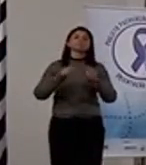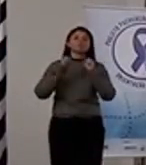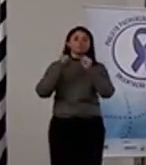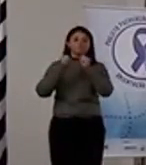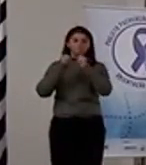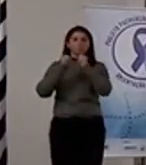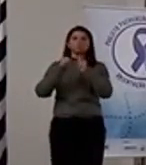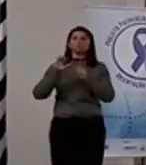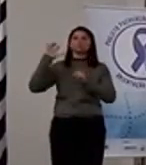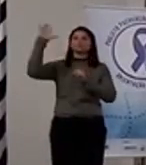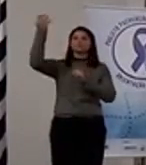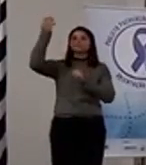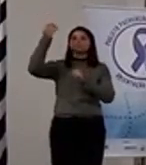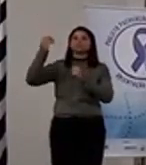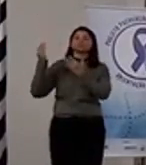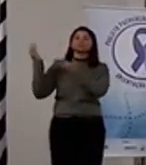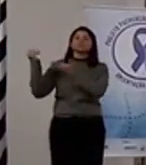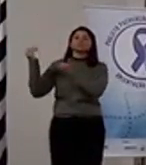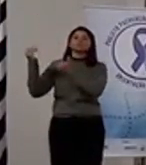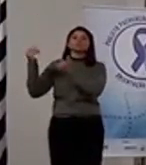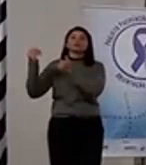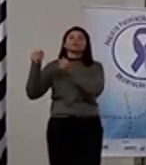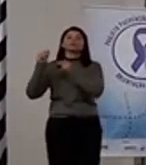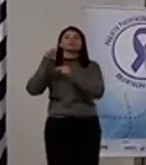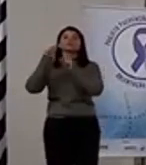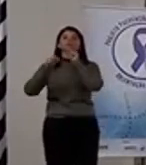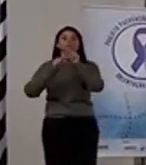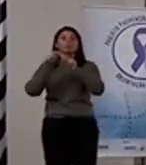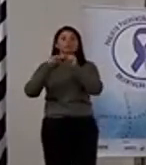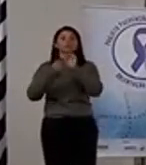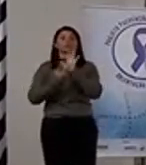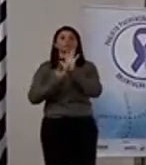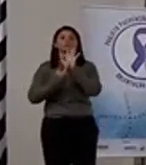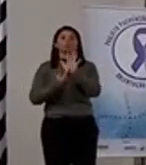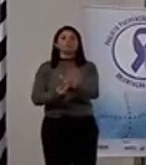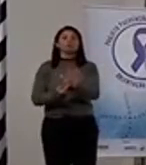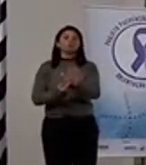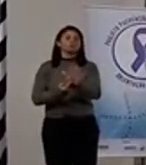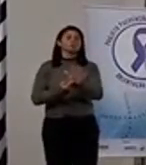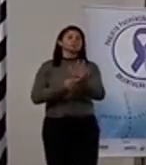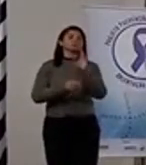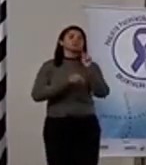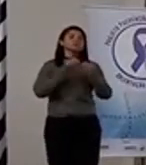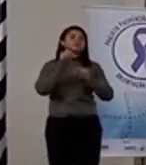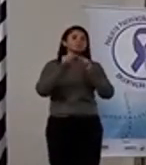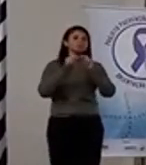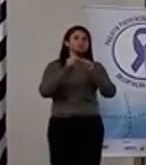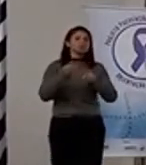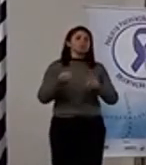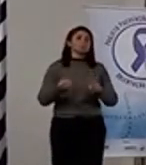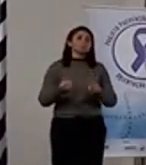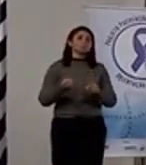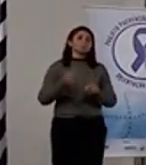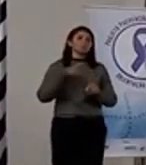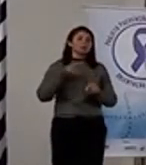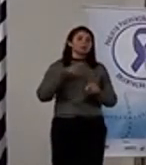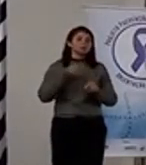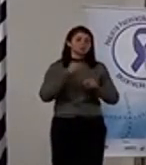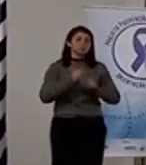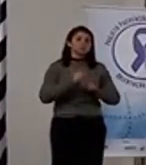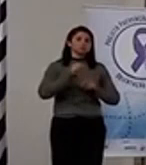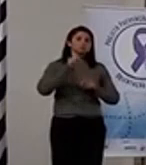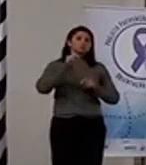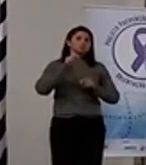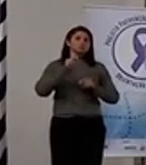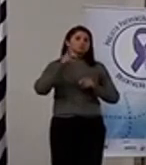jovem aqui, isso aqui que ele tem é o neurofibroma plexiforme. Que quando você tem esse tumorzinho aqui, que chega a crescer em